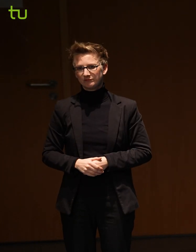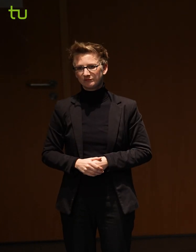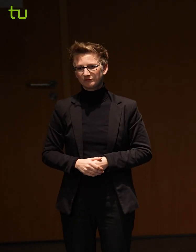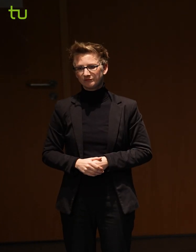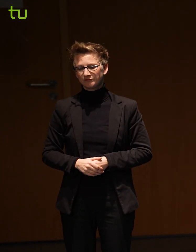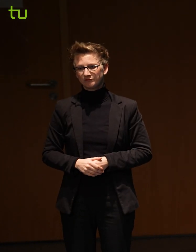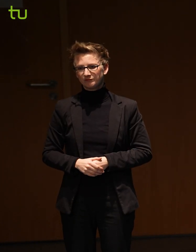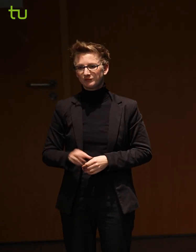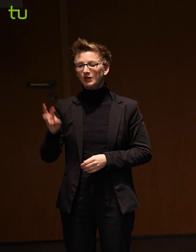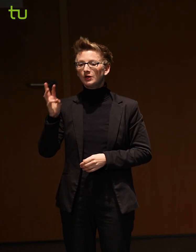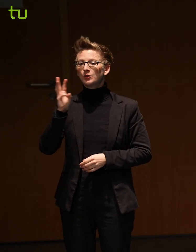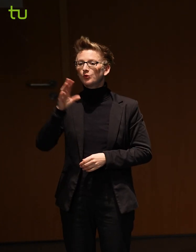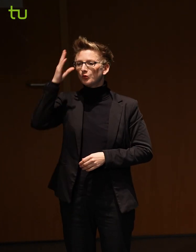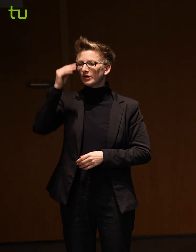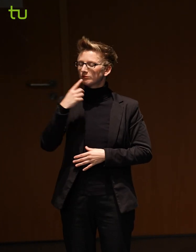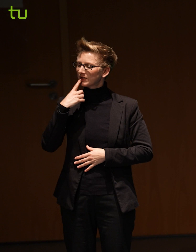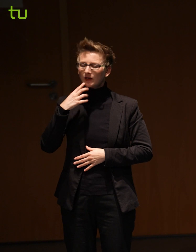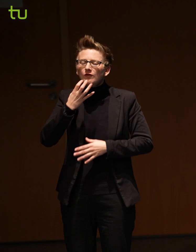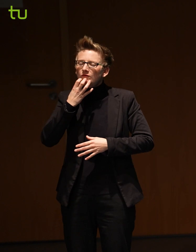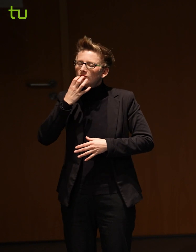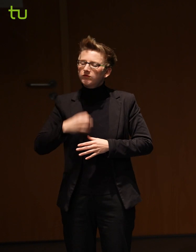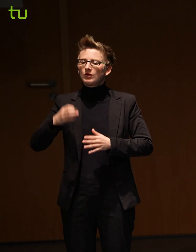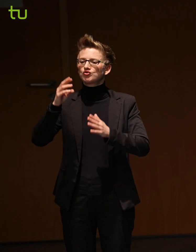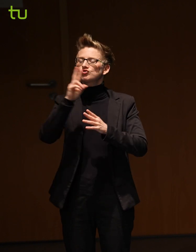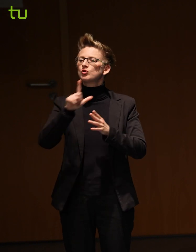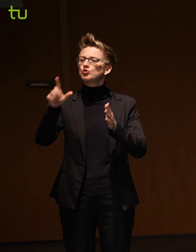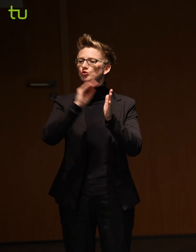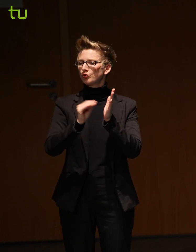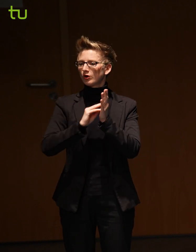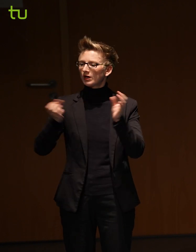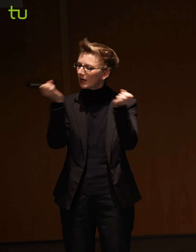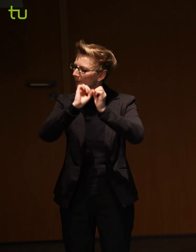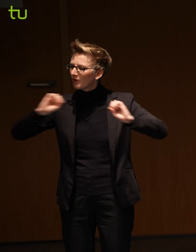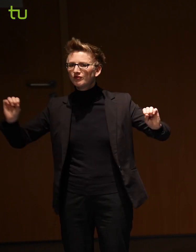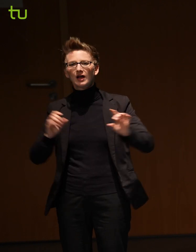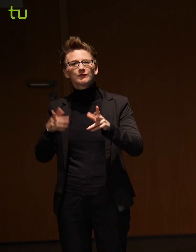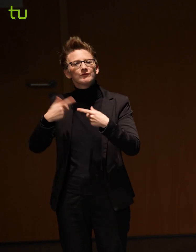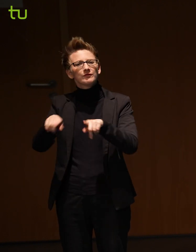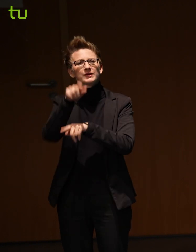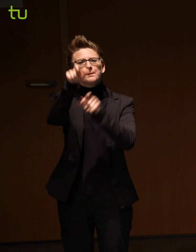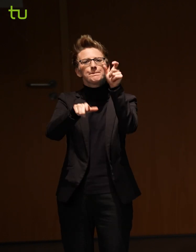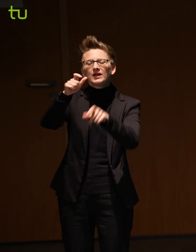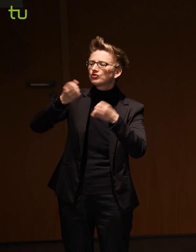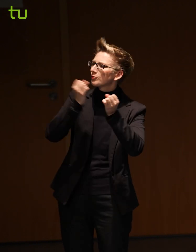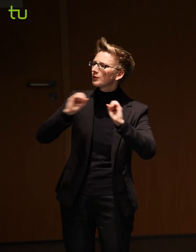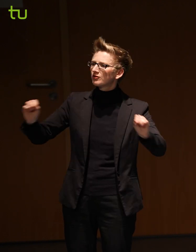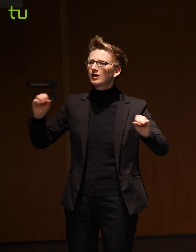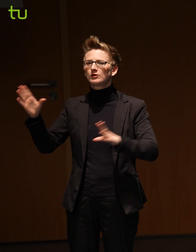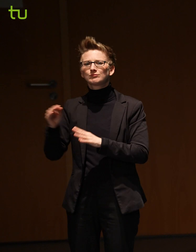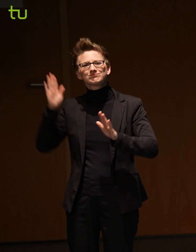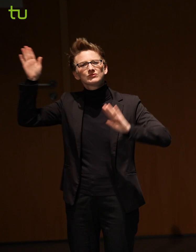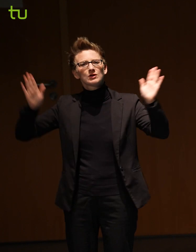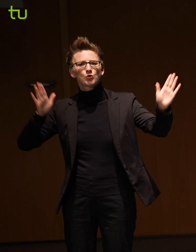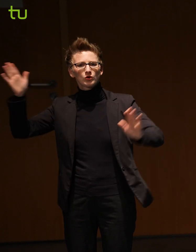die Befreiung der Lyrik, ein Äquivalent zur Befreiung des Menschen durch die Demokratie. Das drückt sich auch